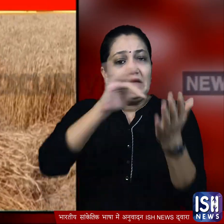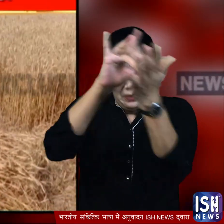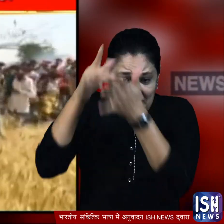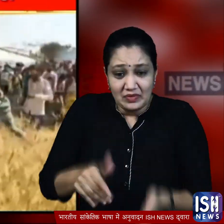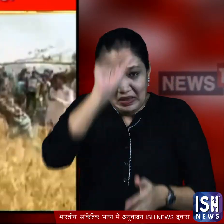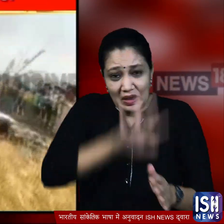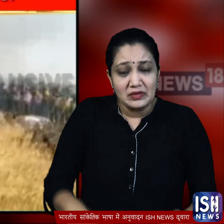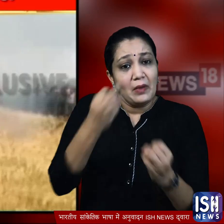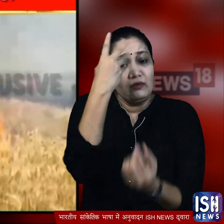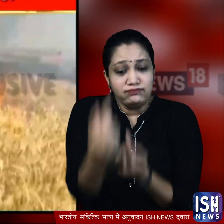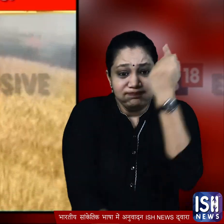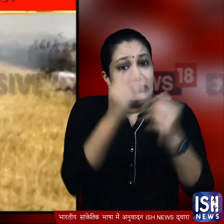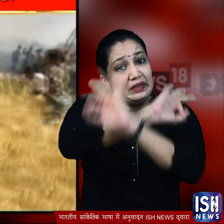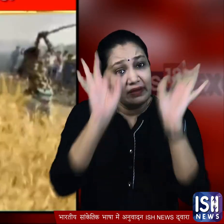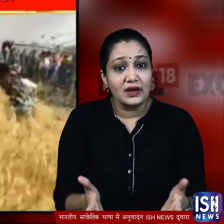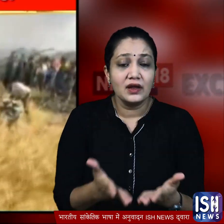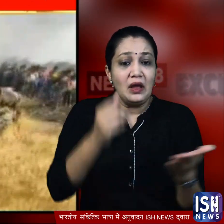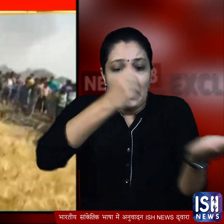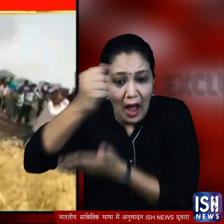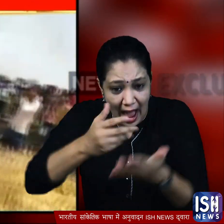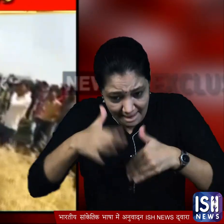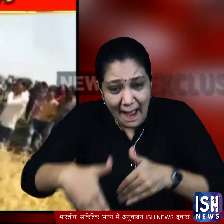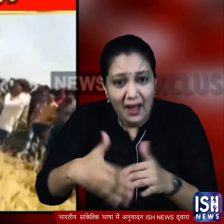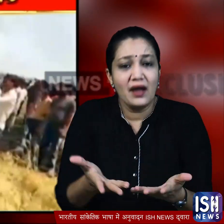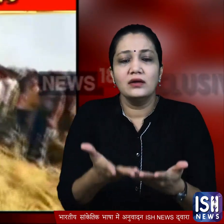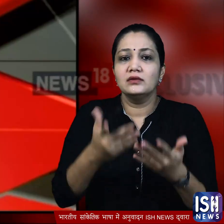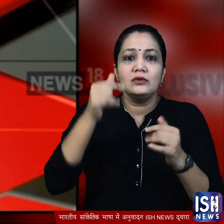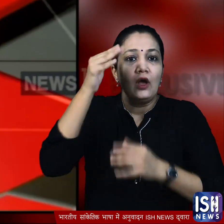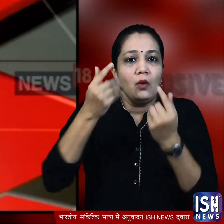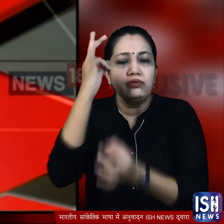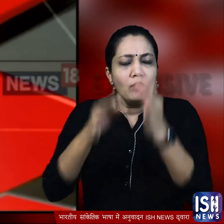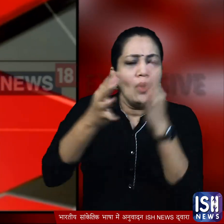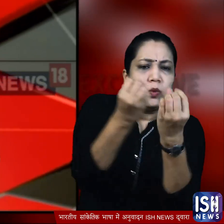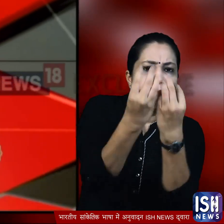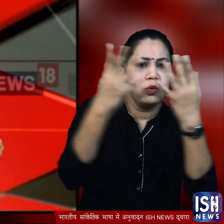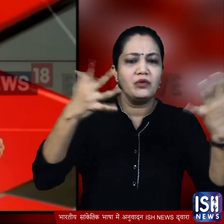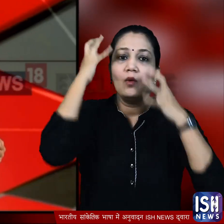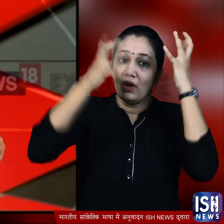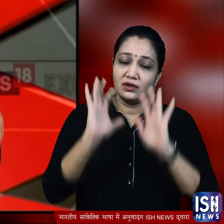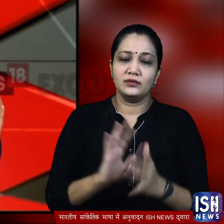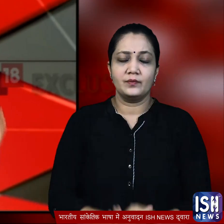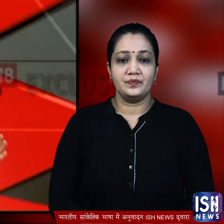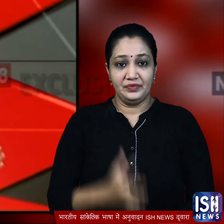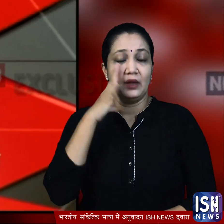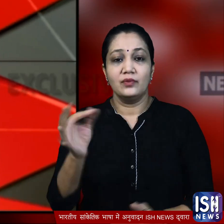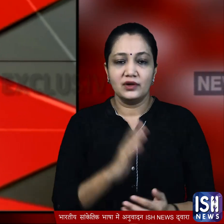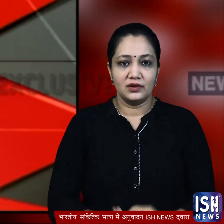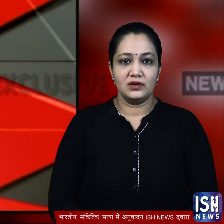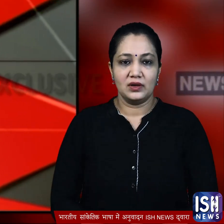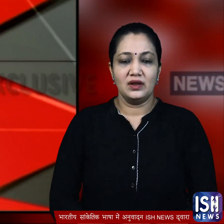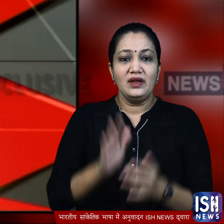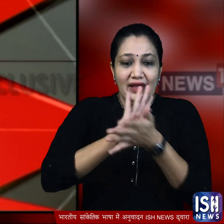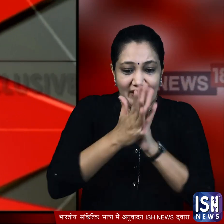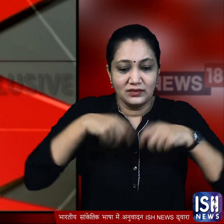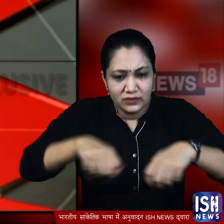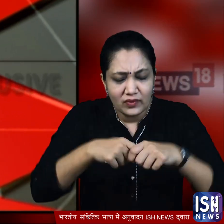तैयार हो चुकी है और ऐसे हादसों ने किसानों को बड़ी चिंता में डाल दिया है। सौभाग्य की एक बात यह है कि गेहूं के खेतों में आग का